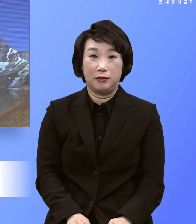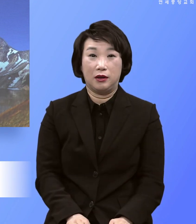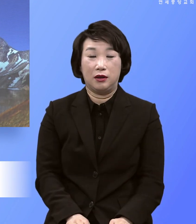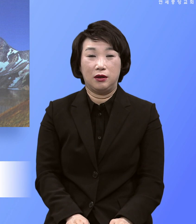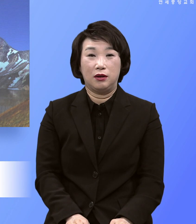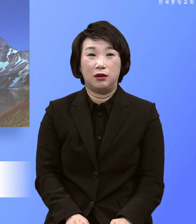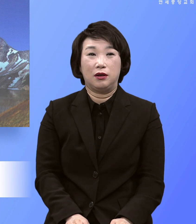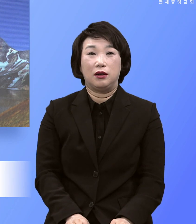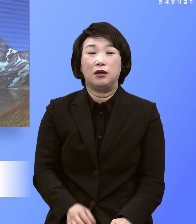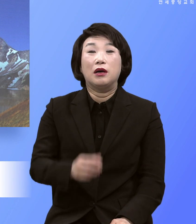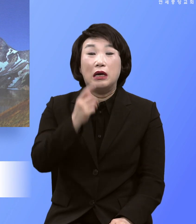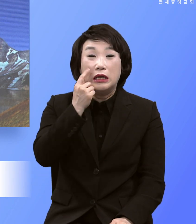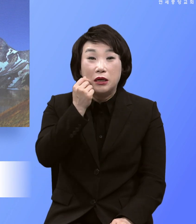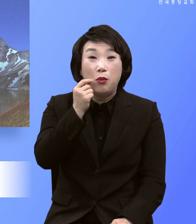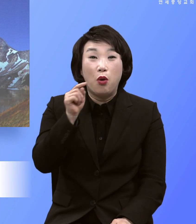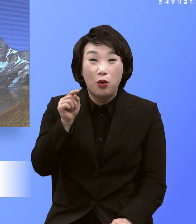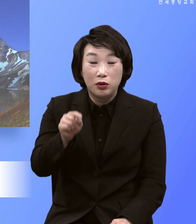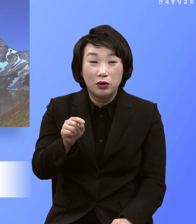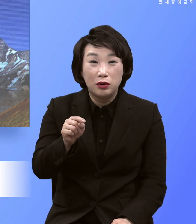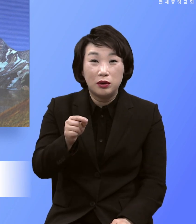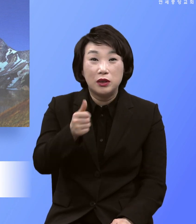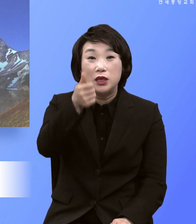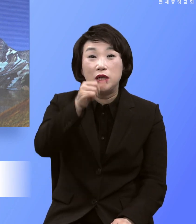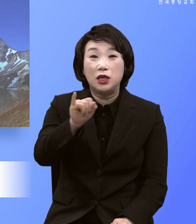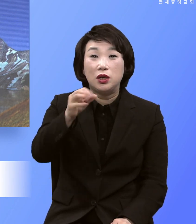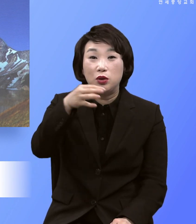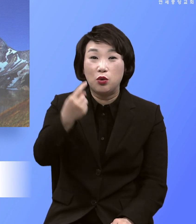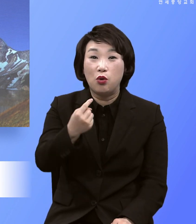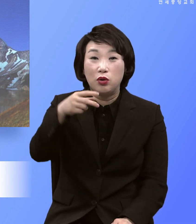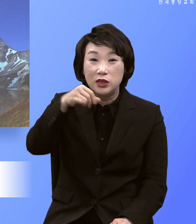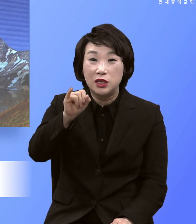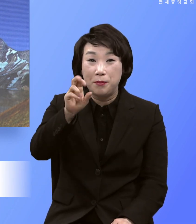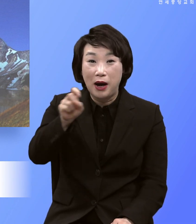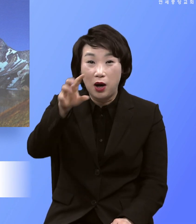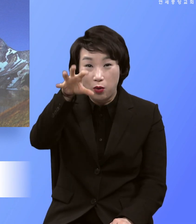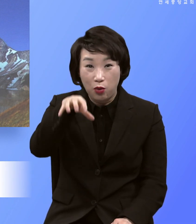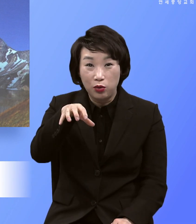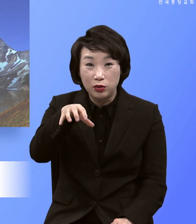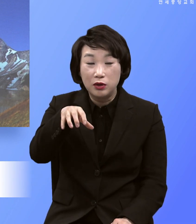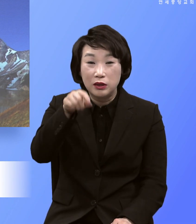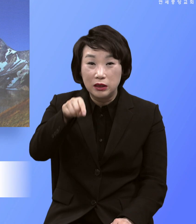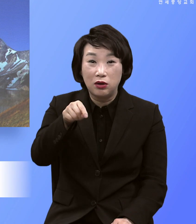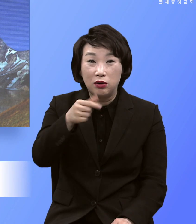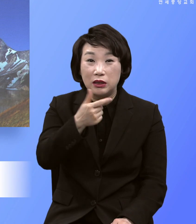저 일본에 히로시마 나가사키에